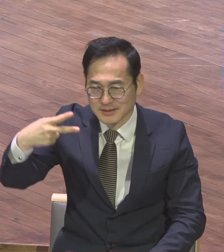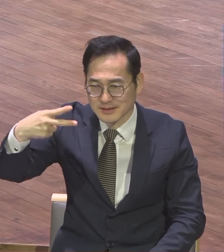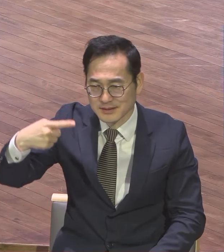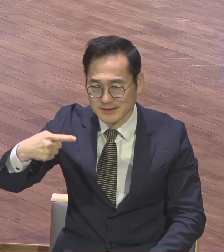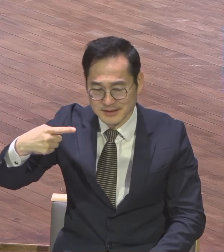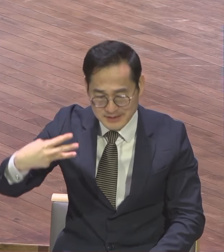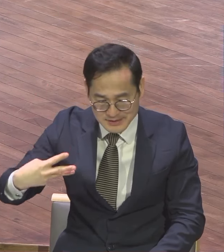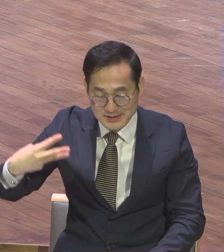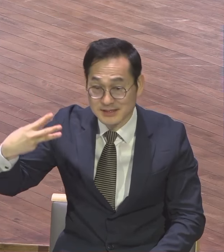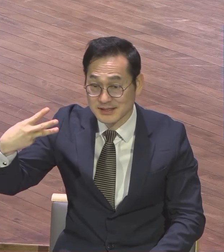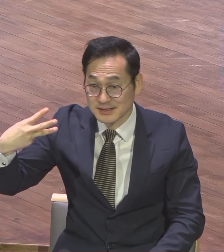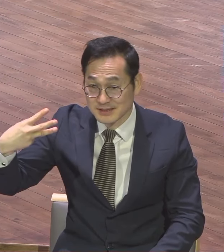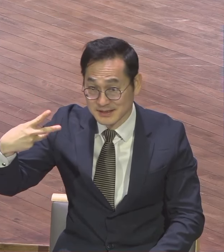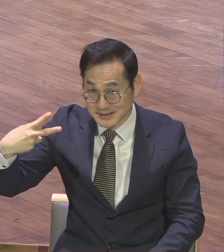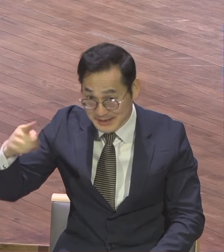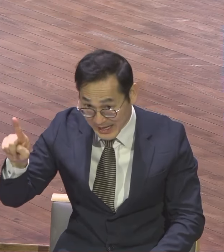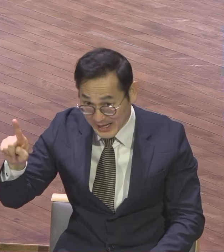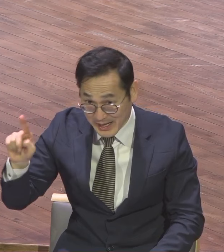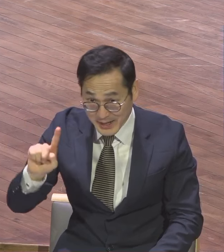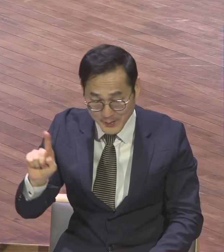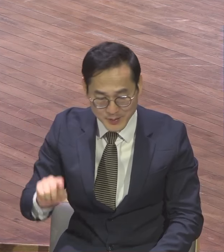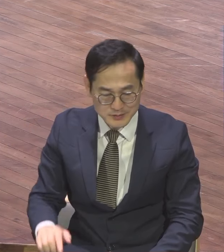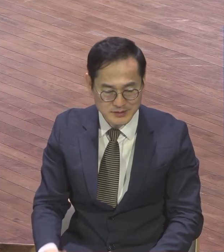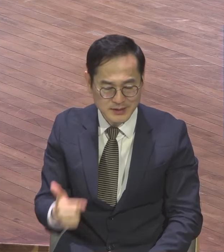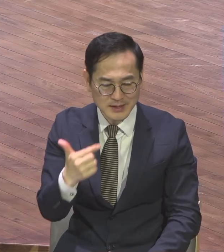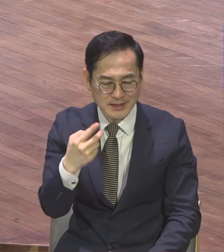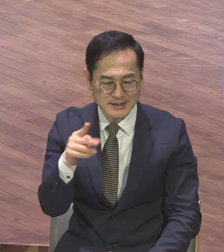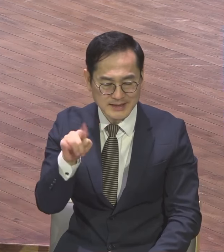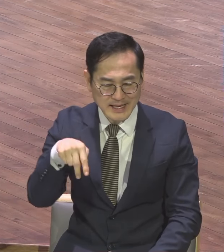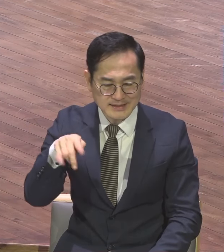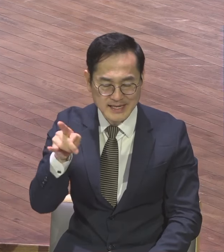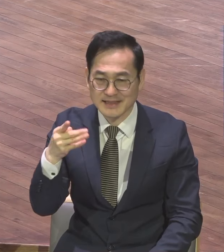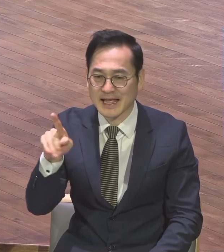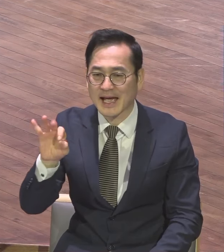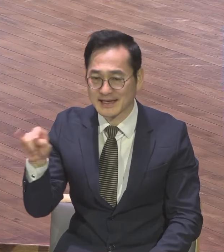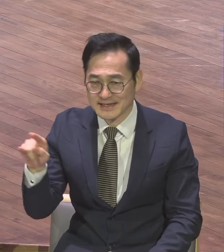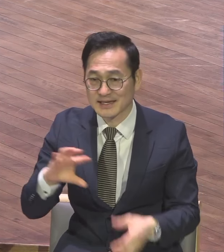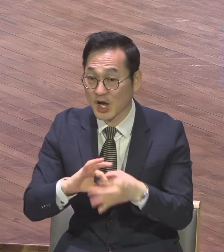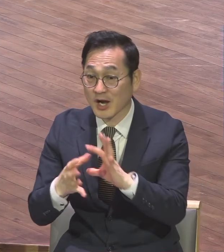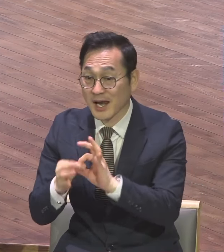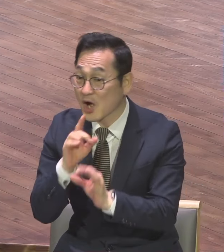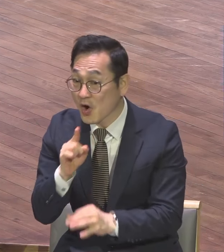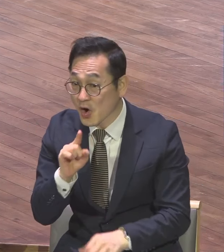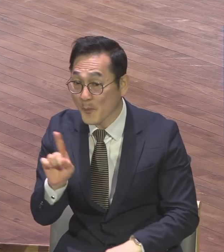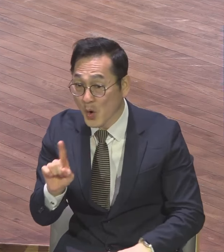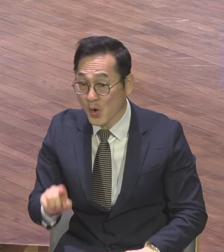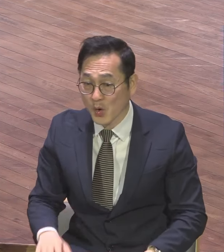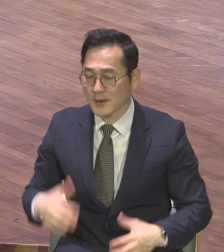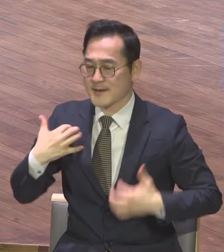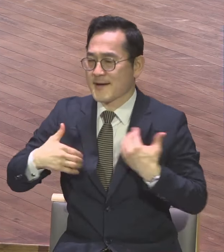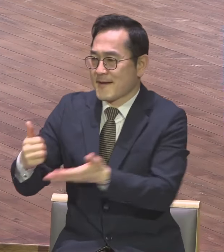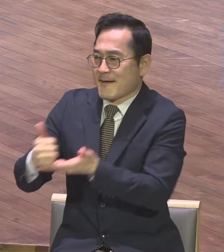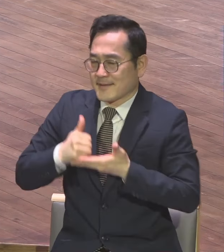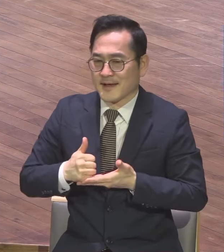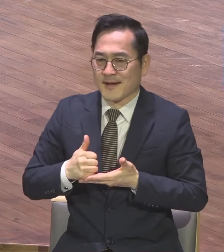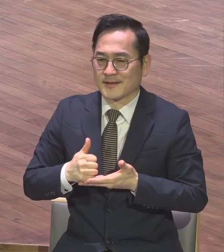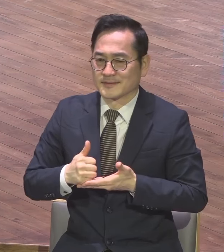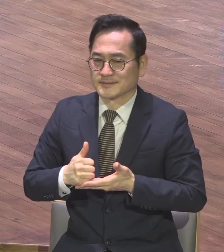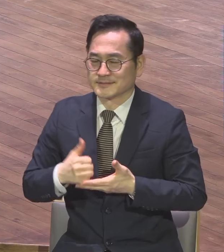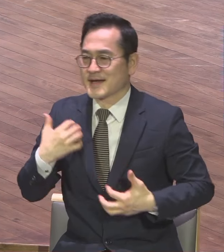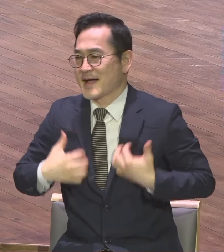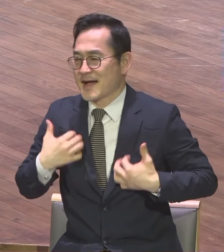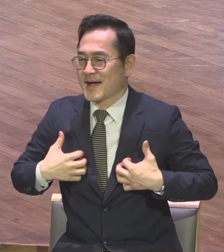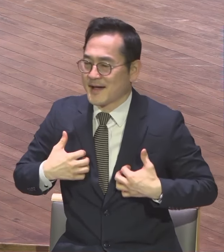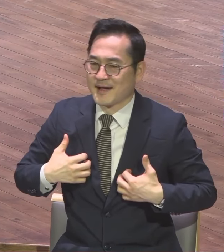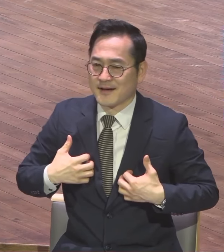덱세타이라 말은 환영하다, 영접하다, 받아들인다. 다시 말하면 어린 아이들의 특징이 뭐요? 순수한 그대로